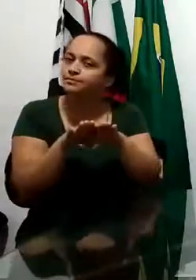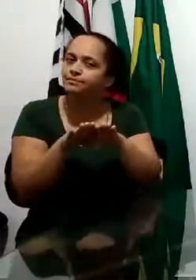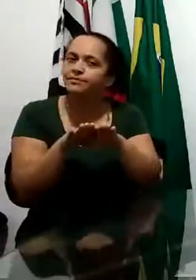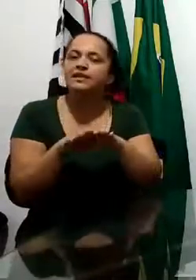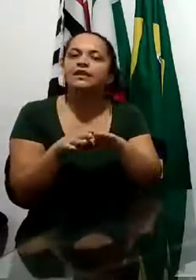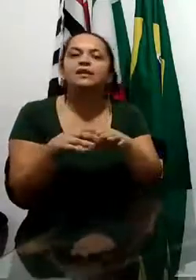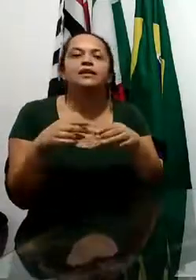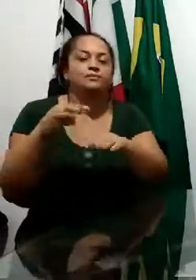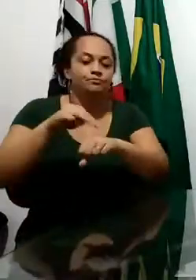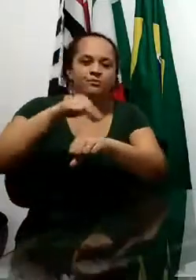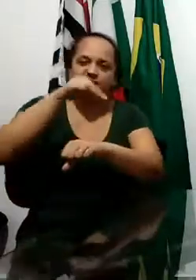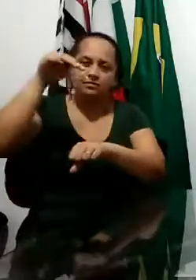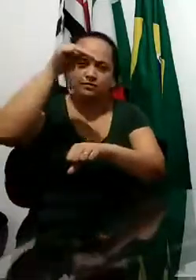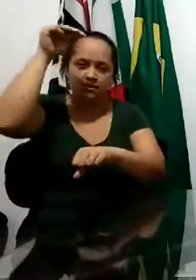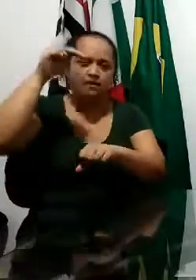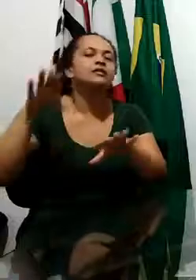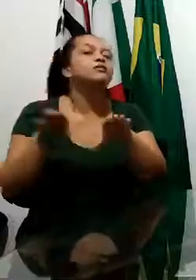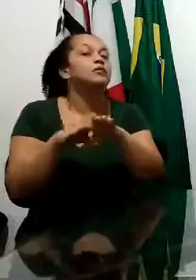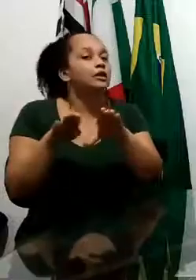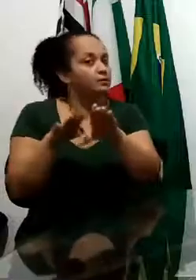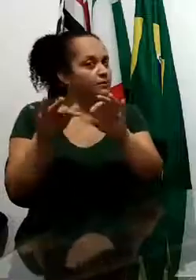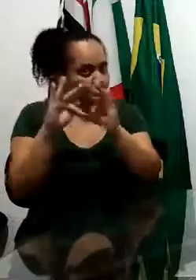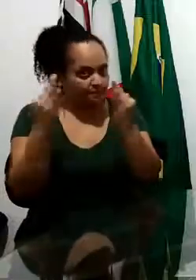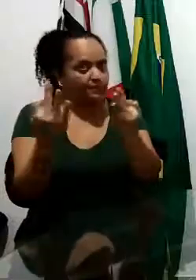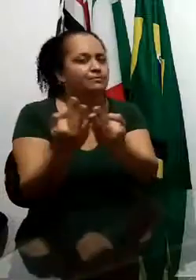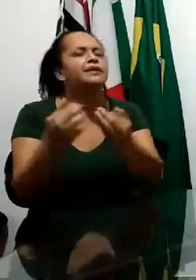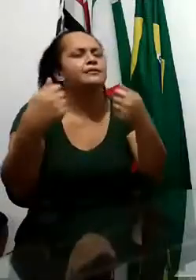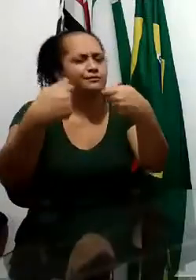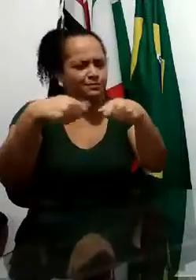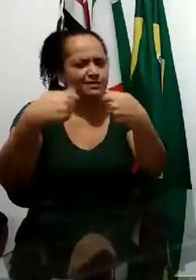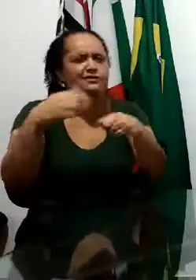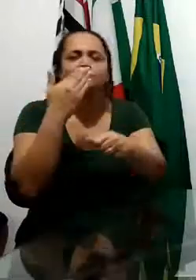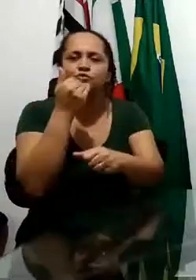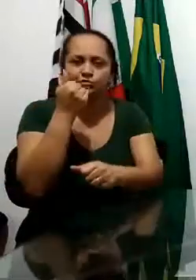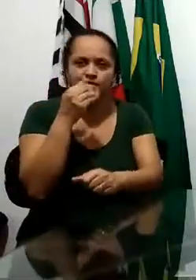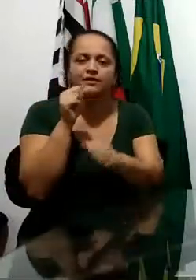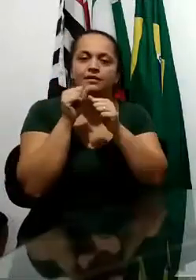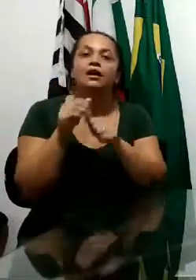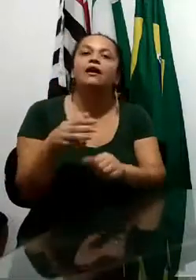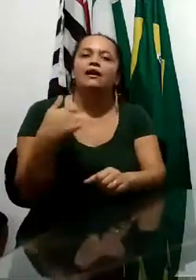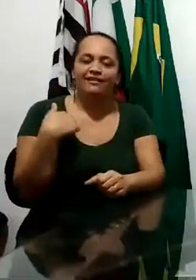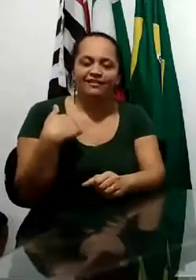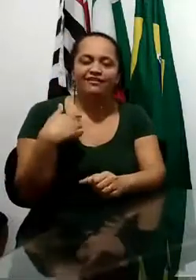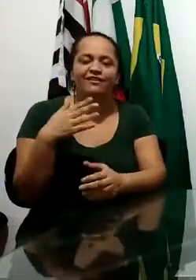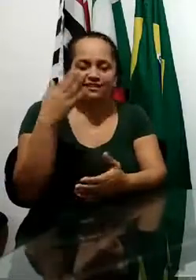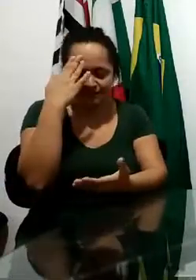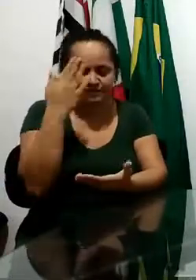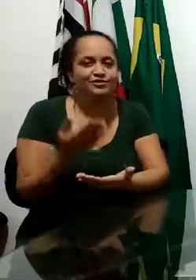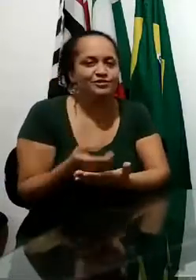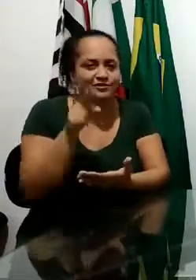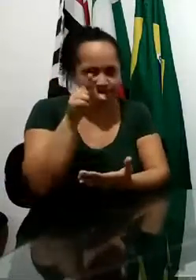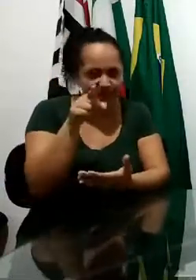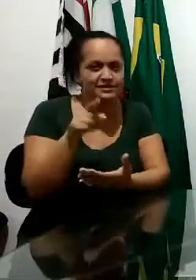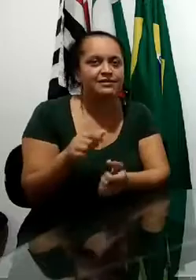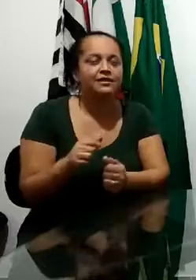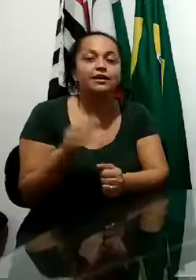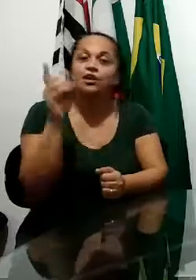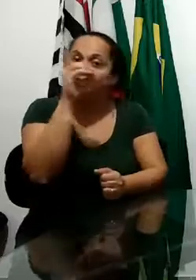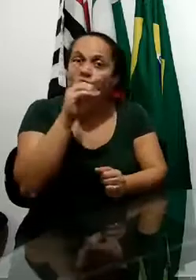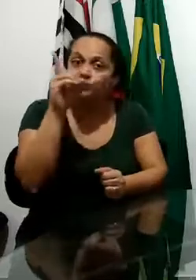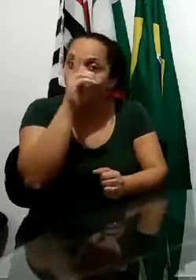de famílias. E está uma bênção poder socorrer essas famílias, tá bom? Conto com vocês domingo agora, tá? Que é